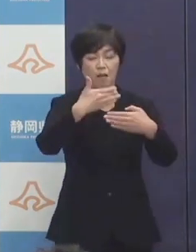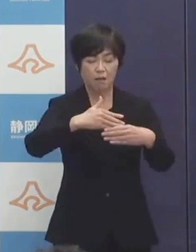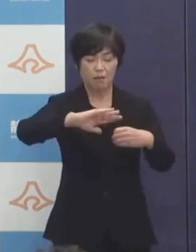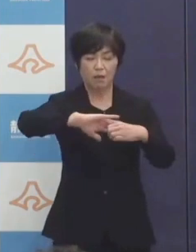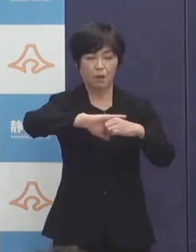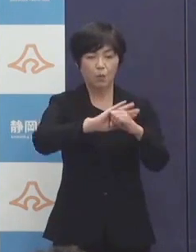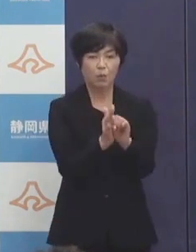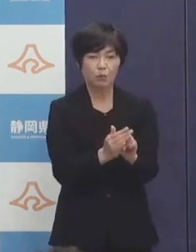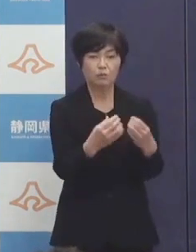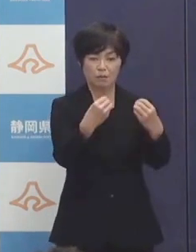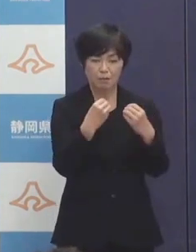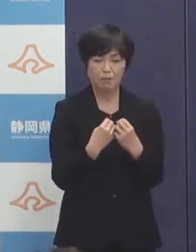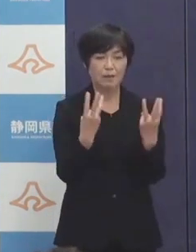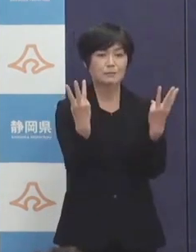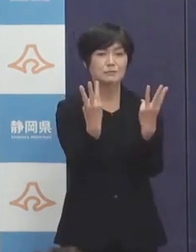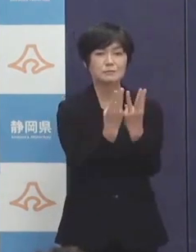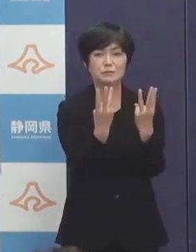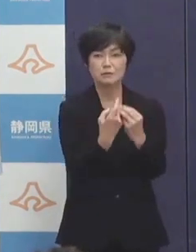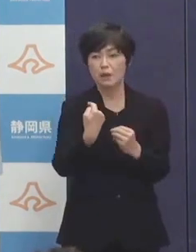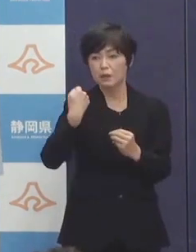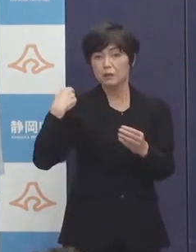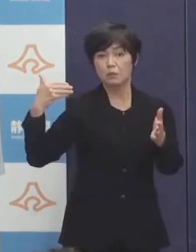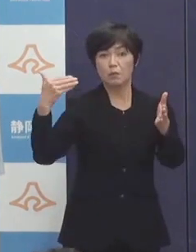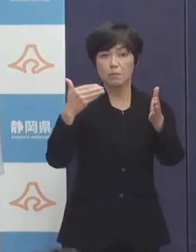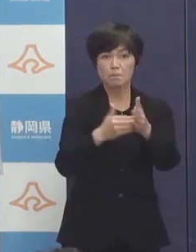染者数は昨日までで